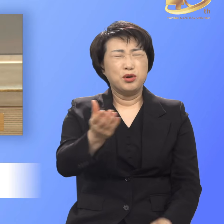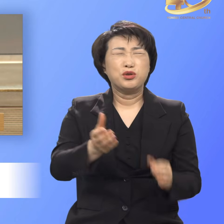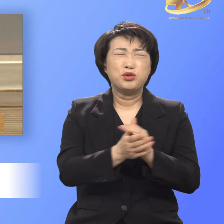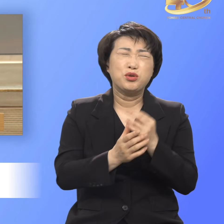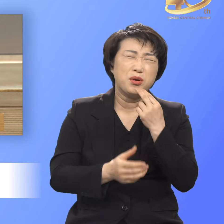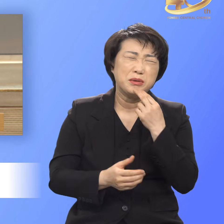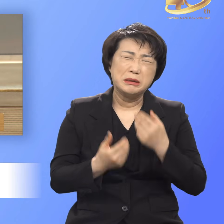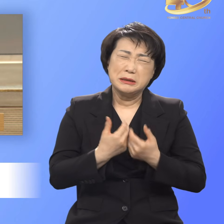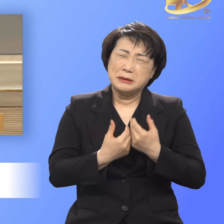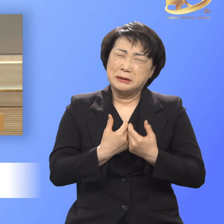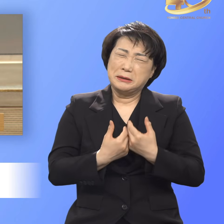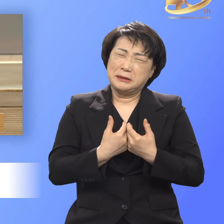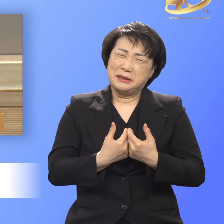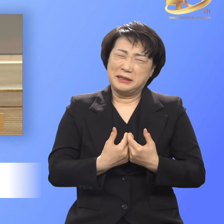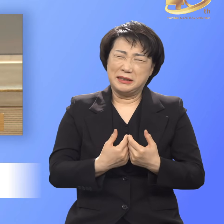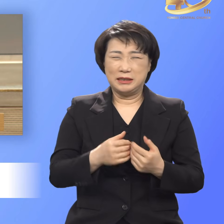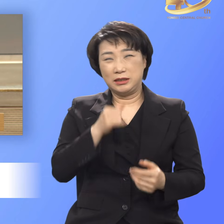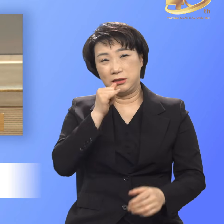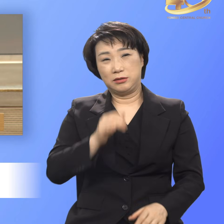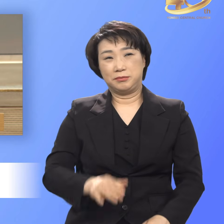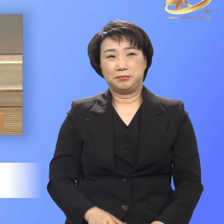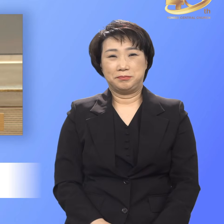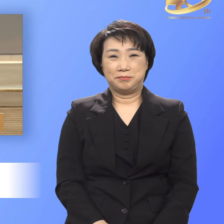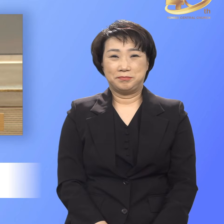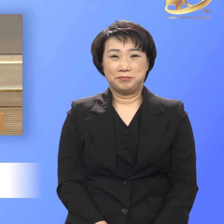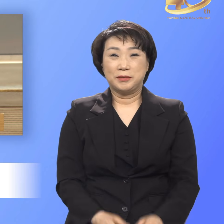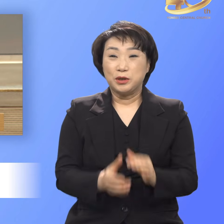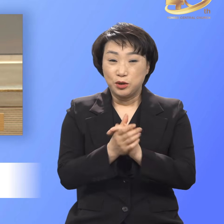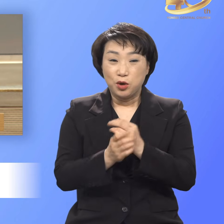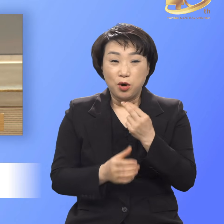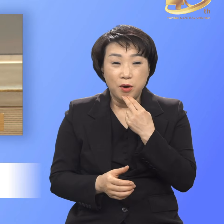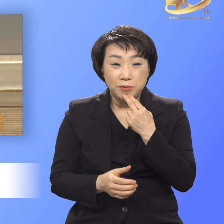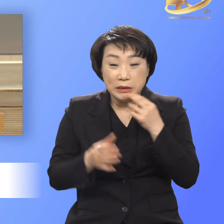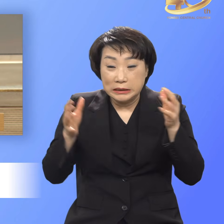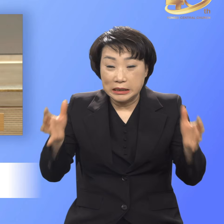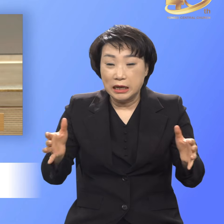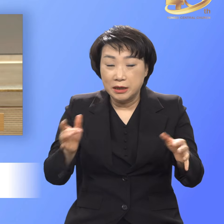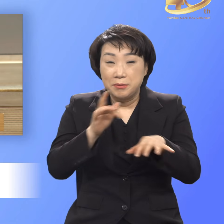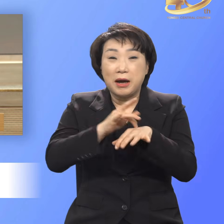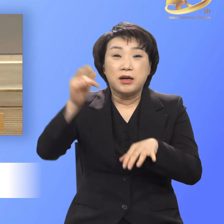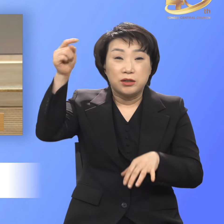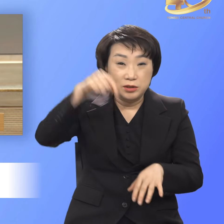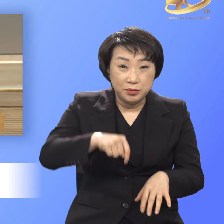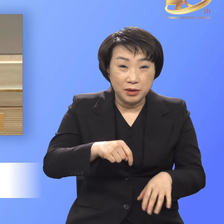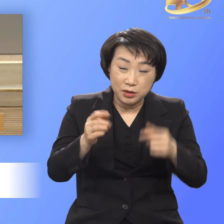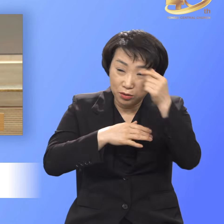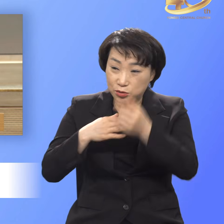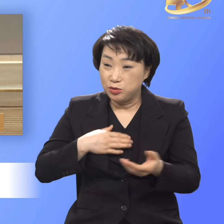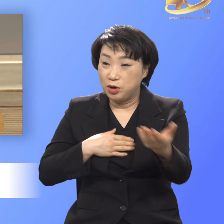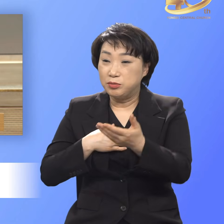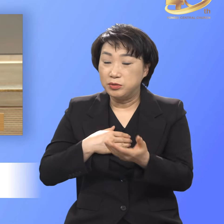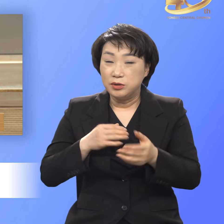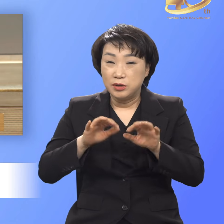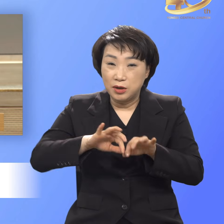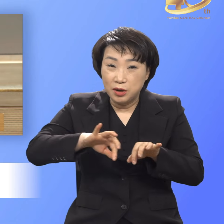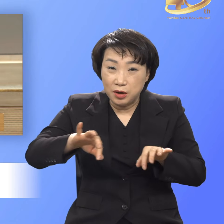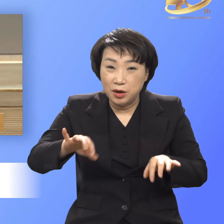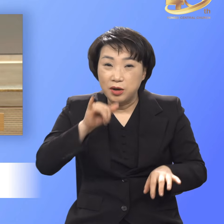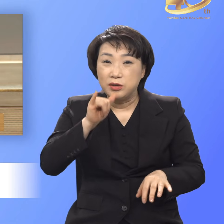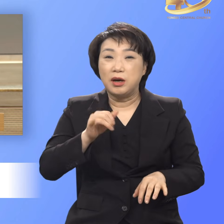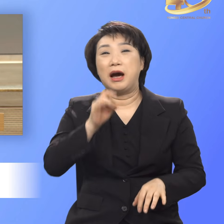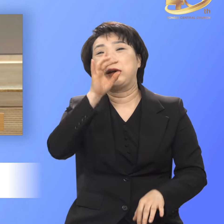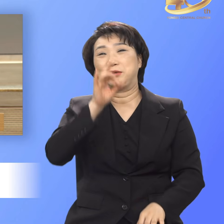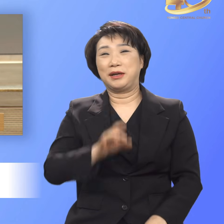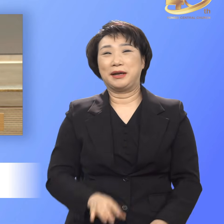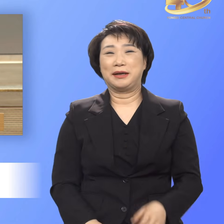기도를 안 하면 걸작지근해. 기도 안 하는 사이가 틈타서 성도들이 멀어질 것 같은 생각이